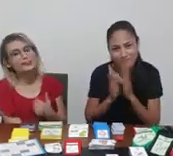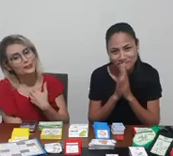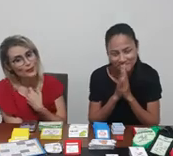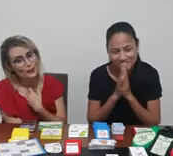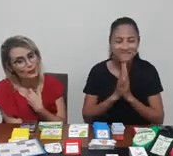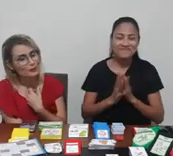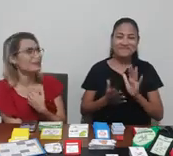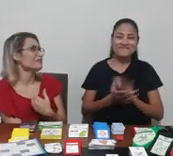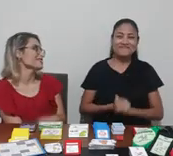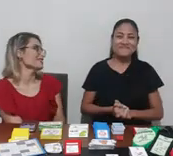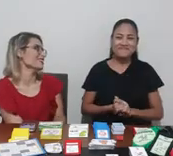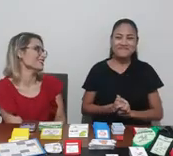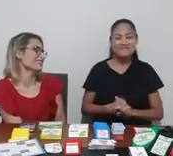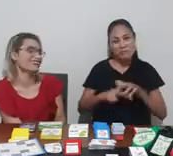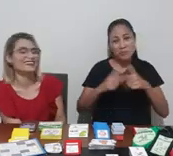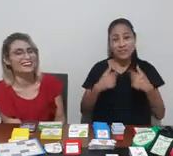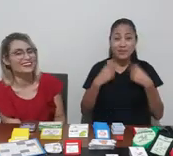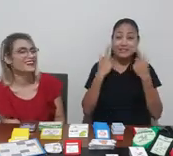me desculpem